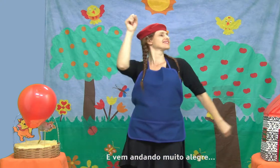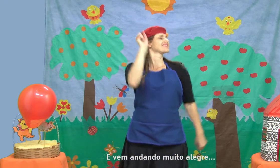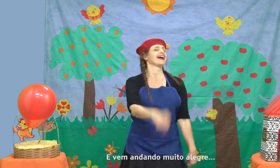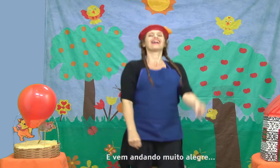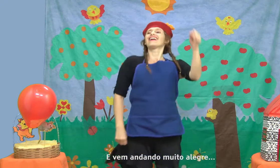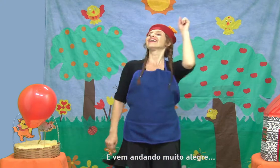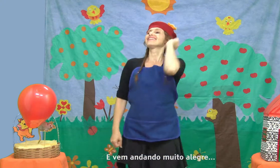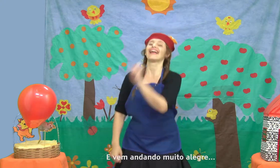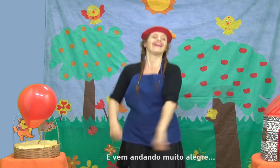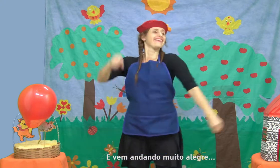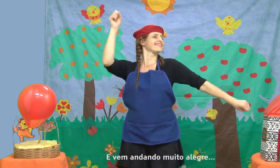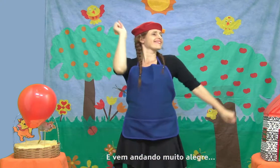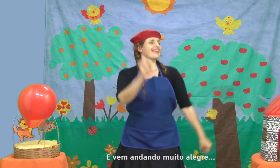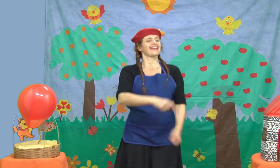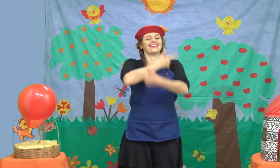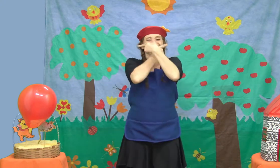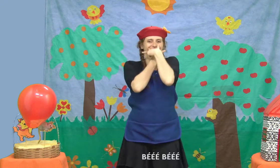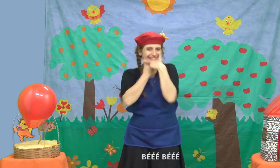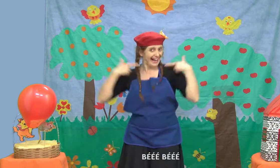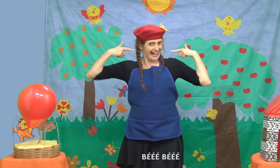muito alegre dó